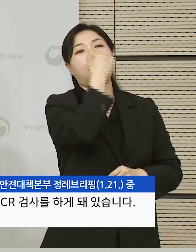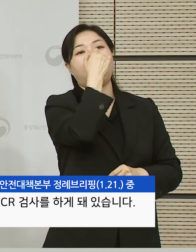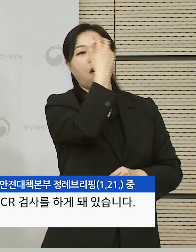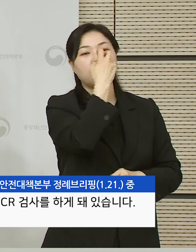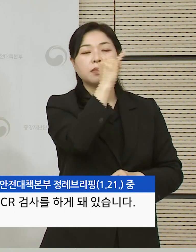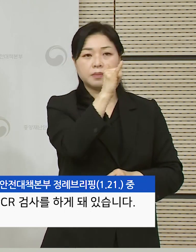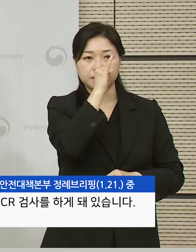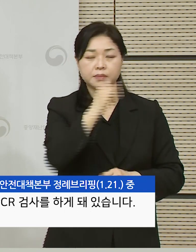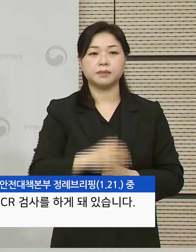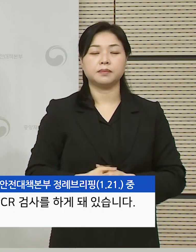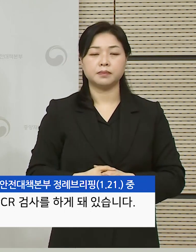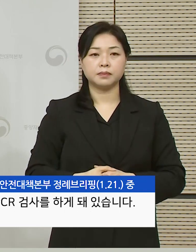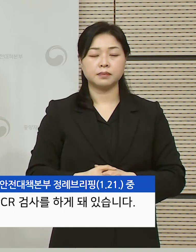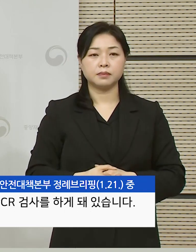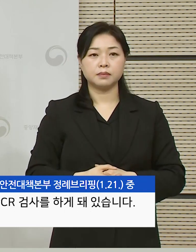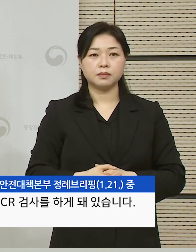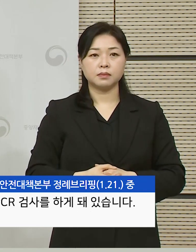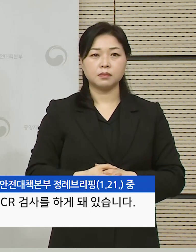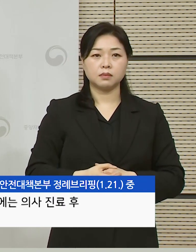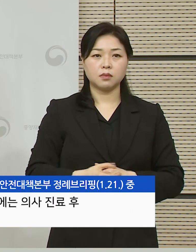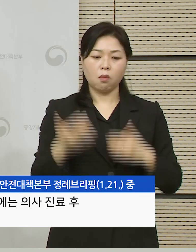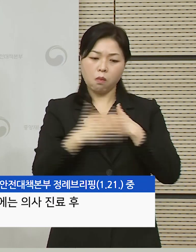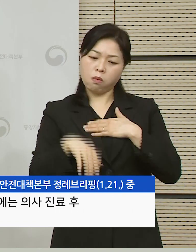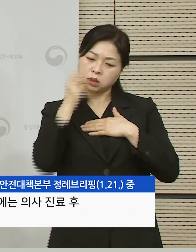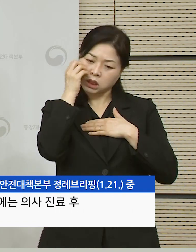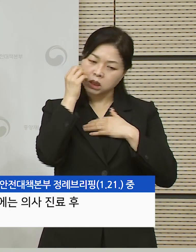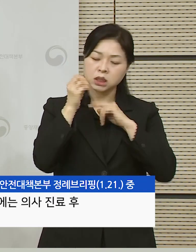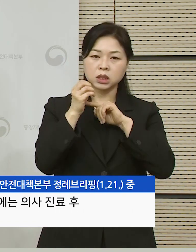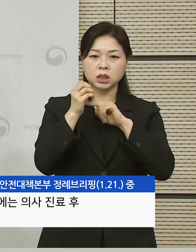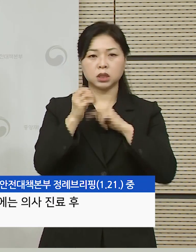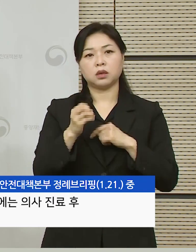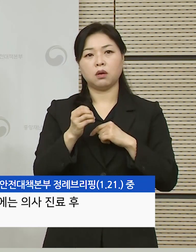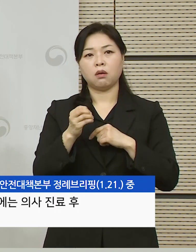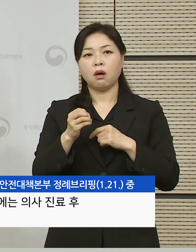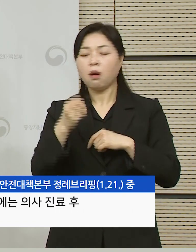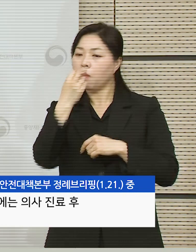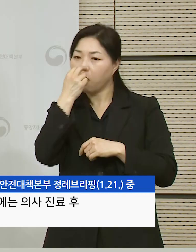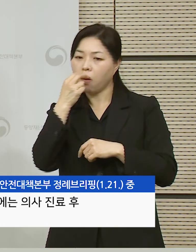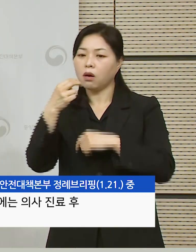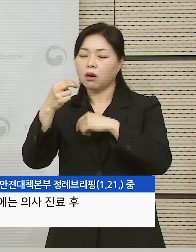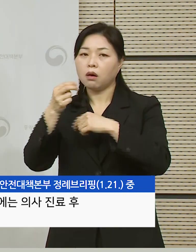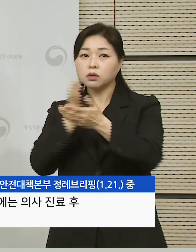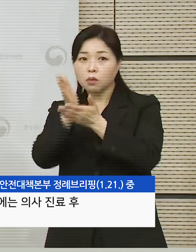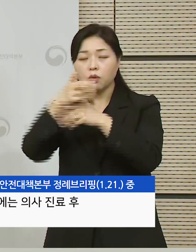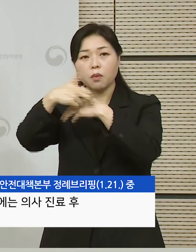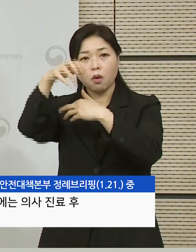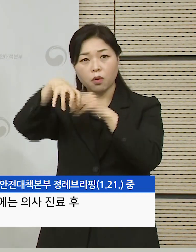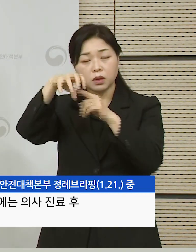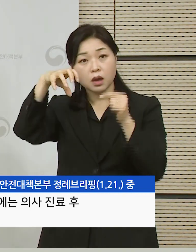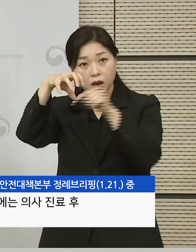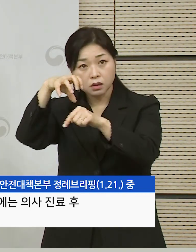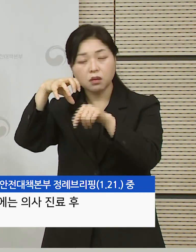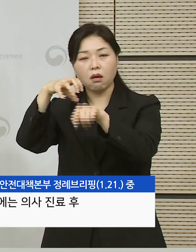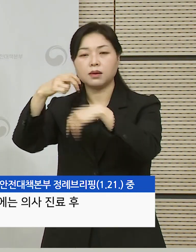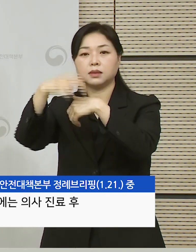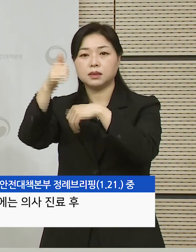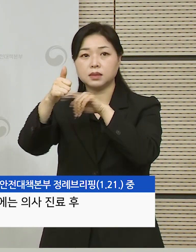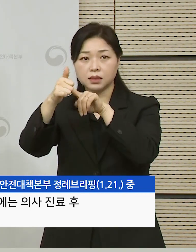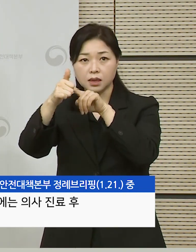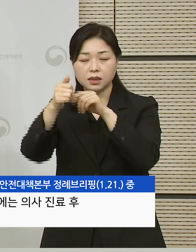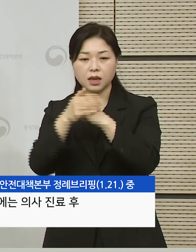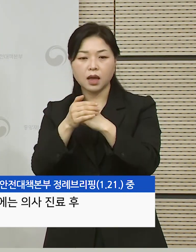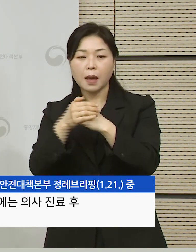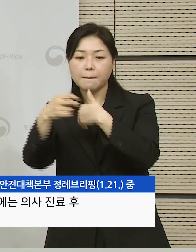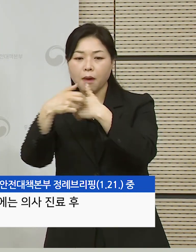검사소에서 PCR 검사를 하게 돼 있습니다. 또한 증상이 있어 호흡기 전담 클리닉을 방문한 경우에는 의사 진료